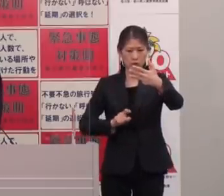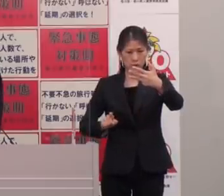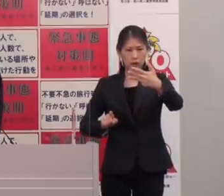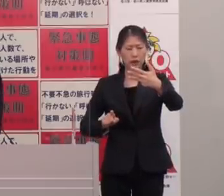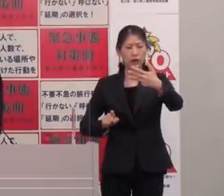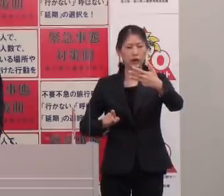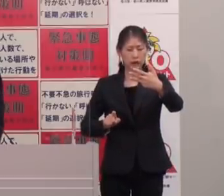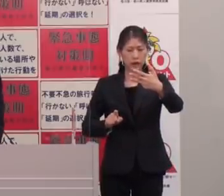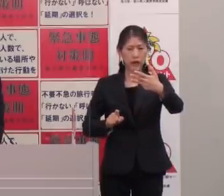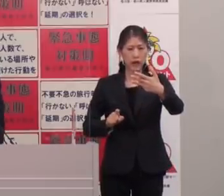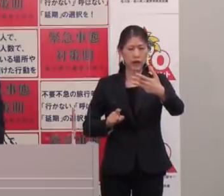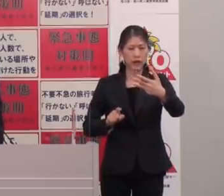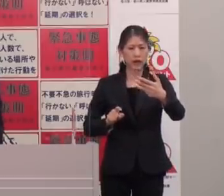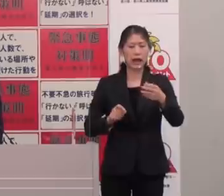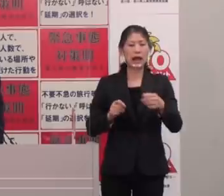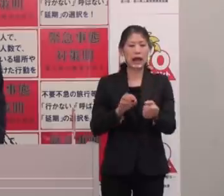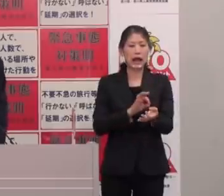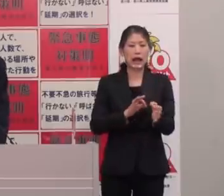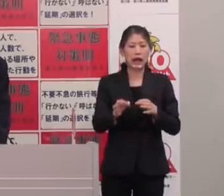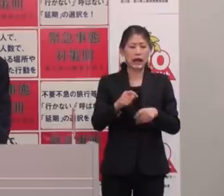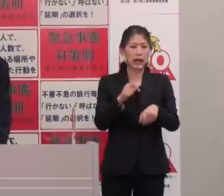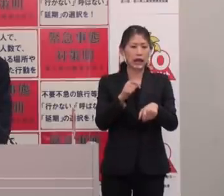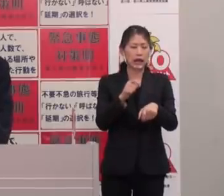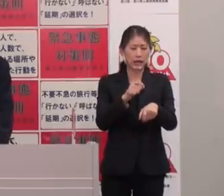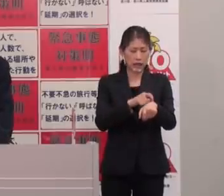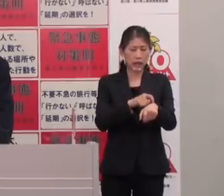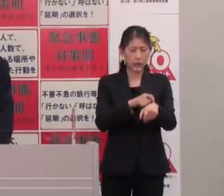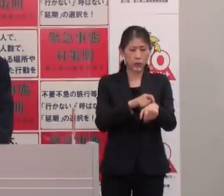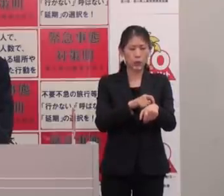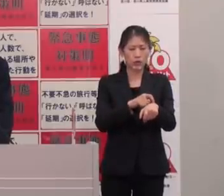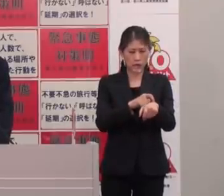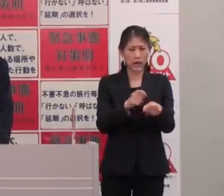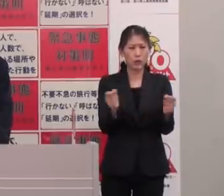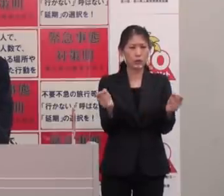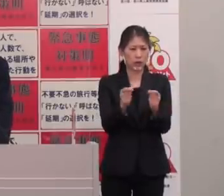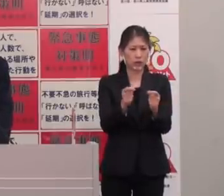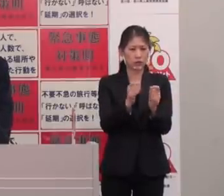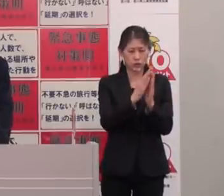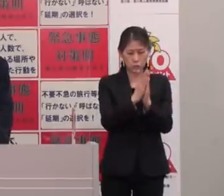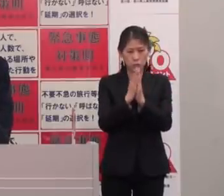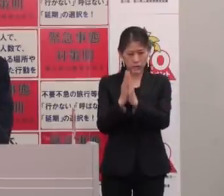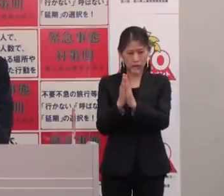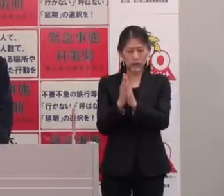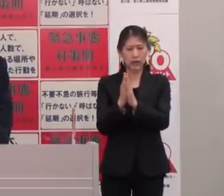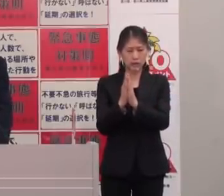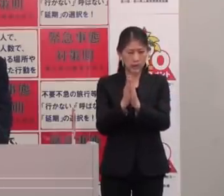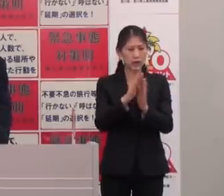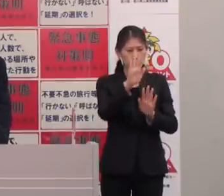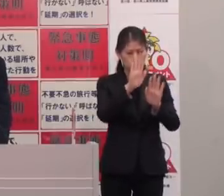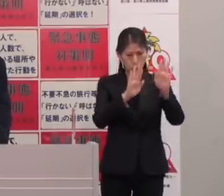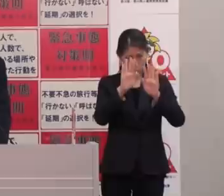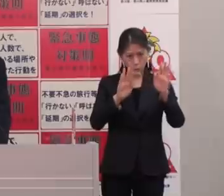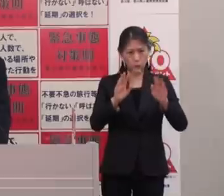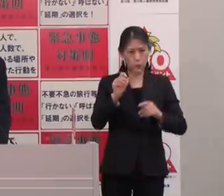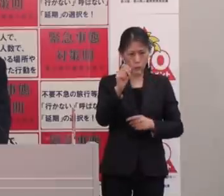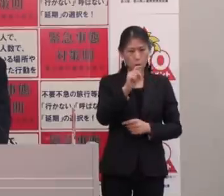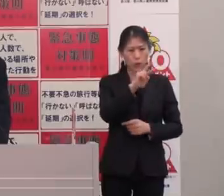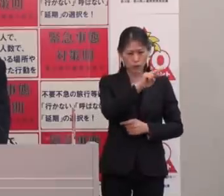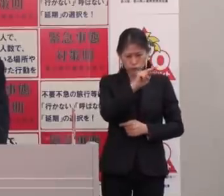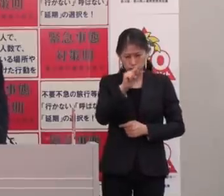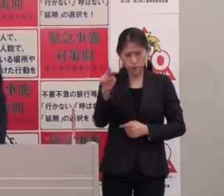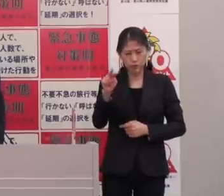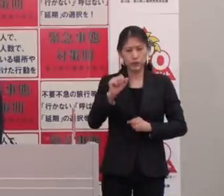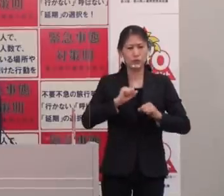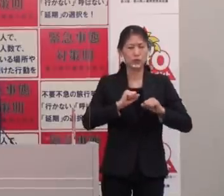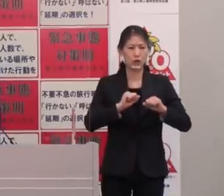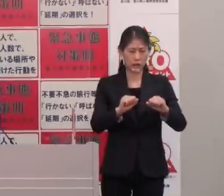対し営業時間の短縮要請を行い、現在その実施状況の巡回を実施しておりますが、夜間